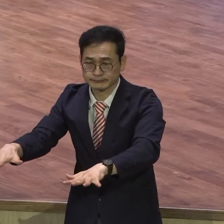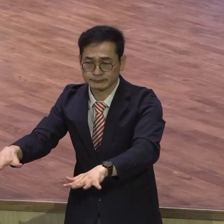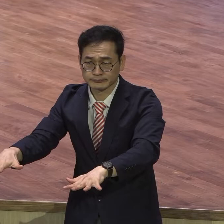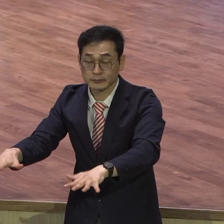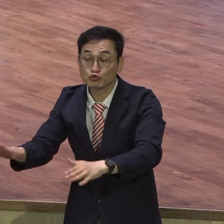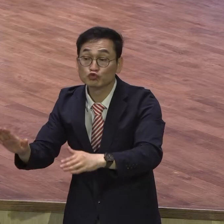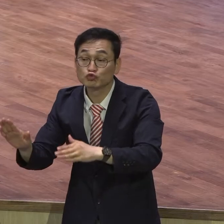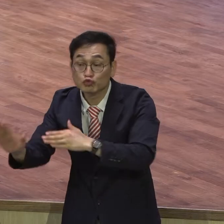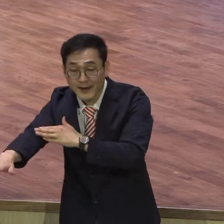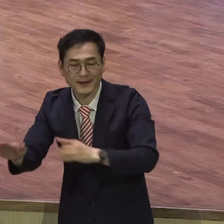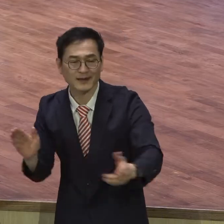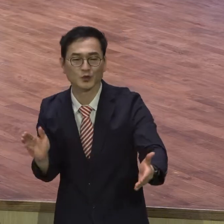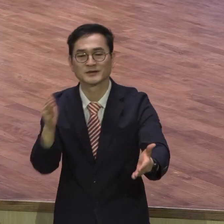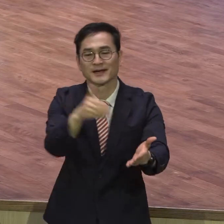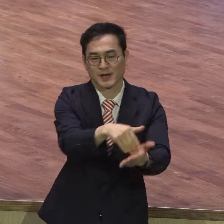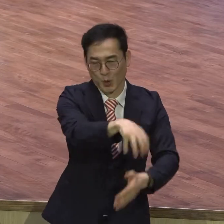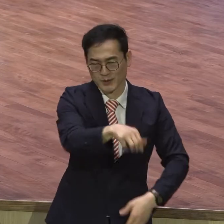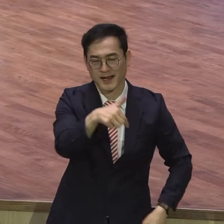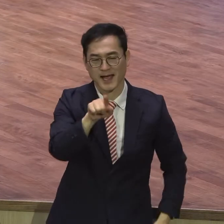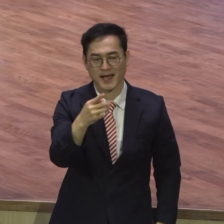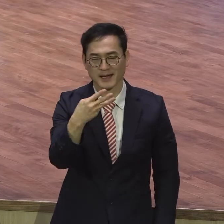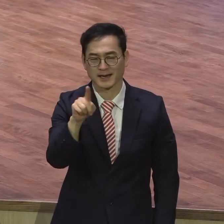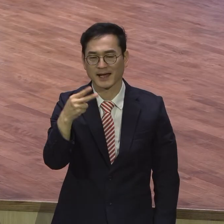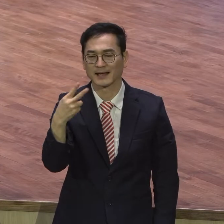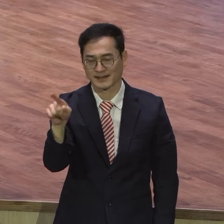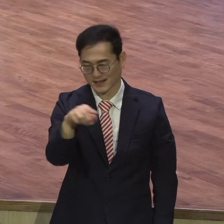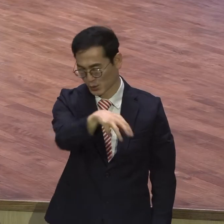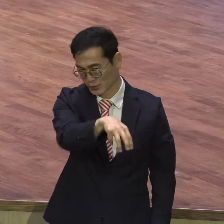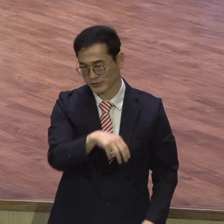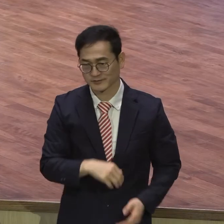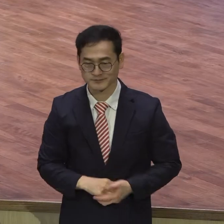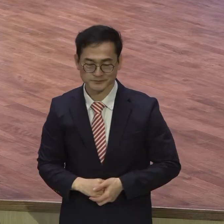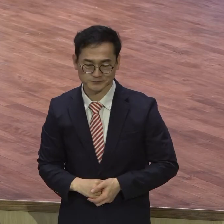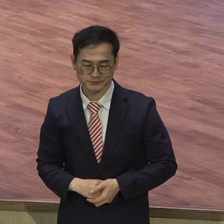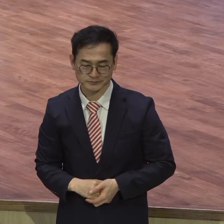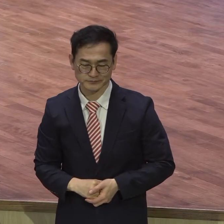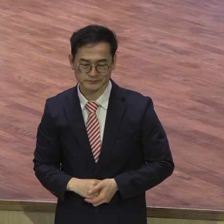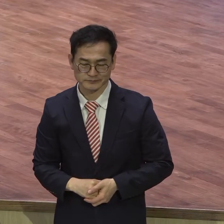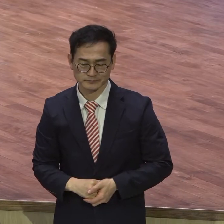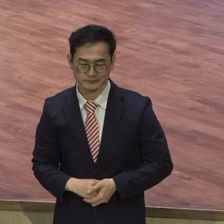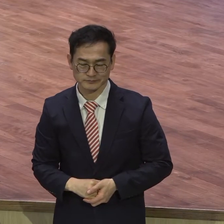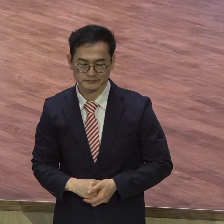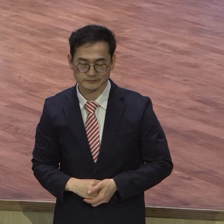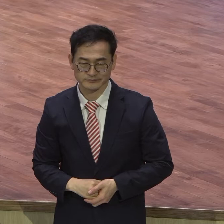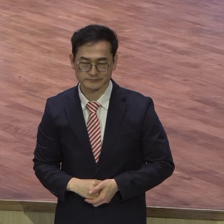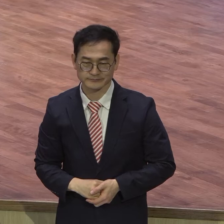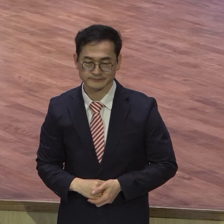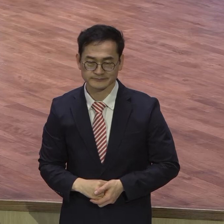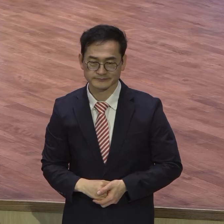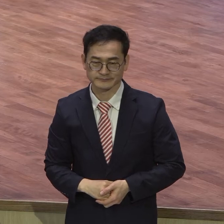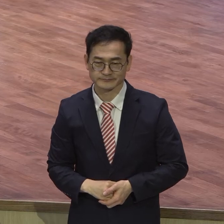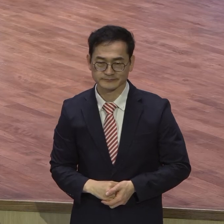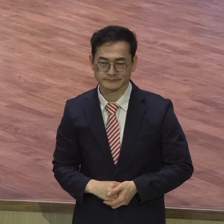도착한 곳이 가라다라고 하는 지방이었습니다 이 지방은 이방인들 마을입니다